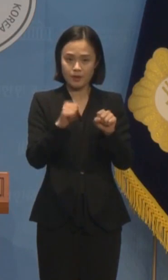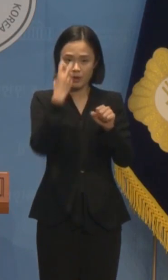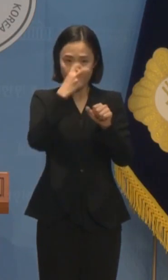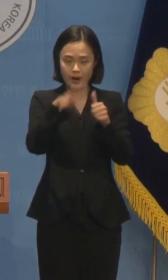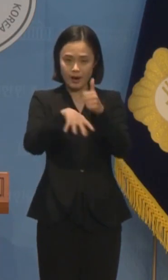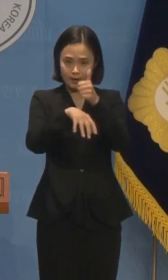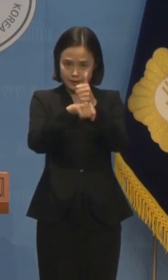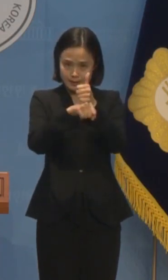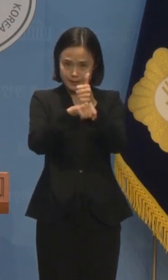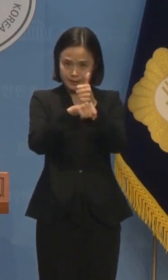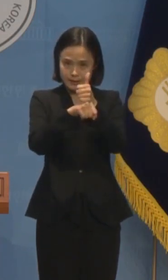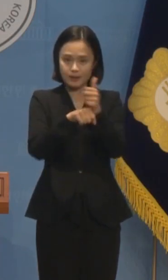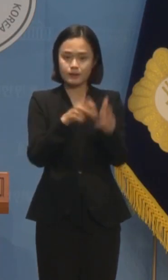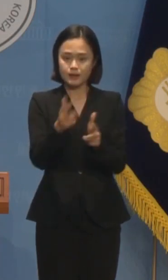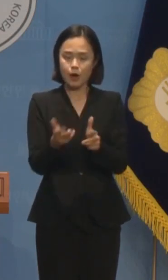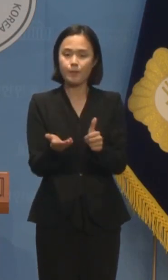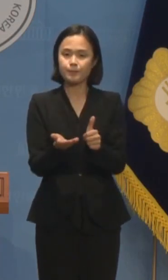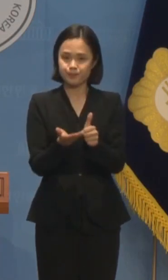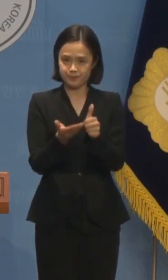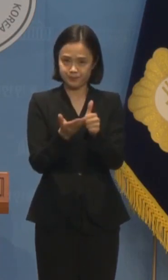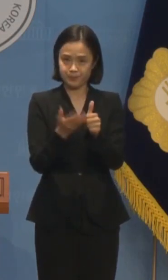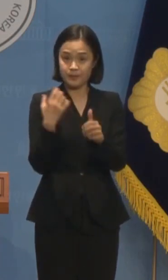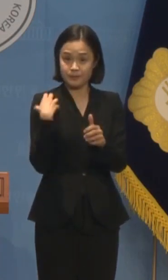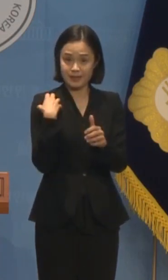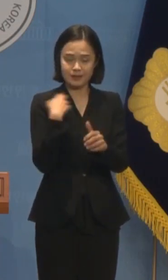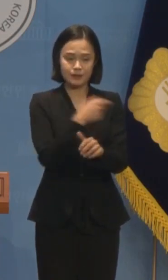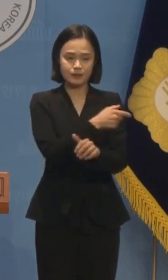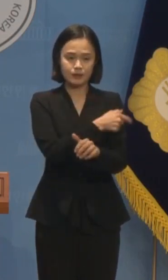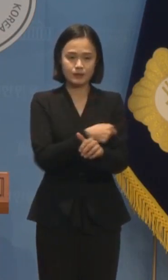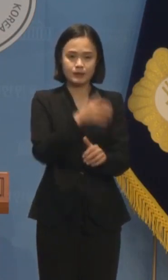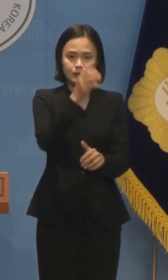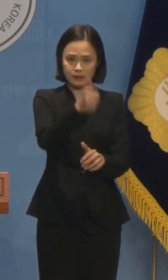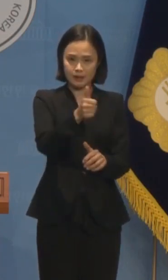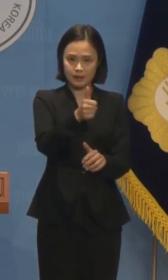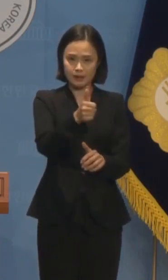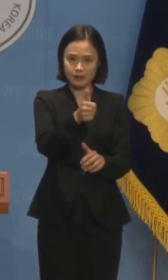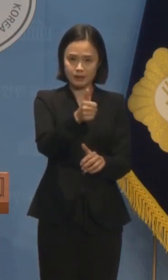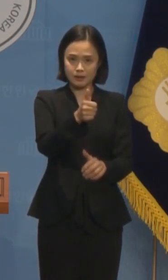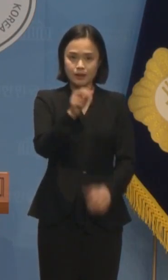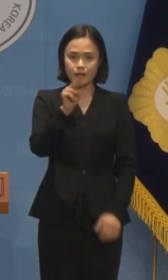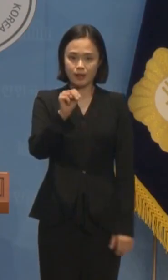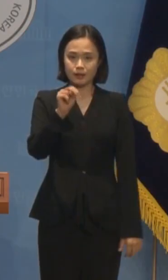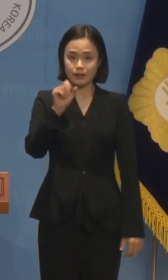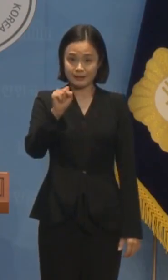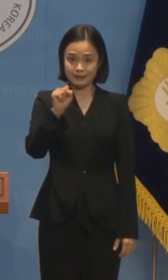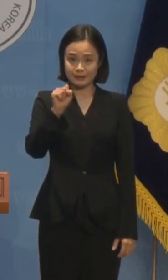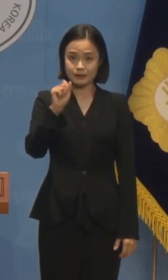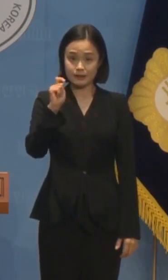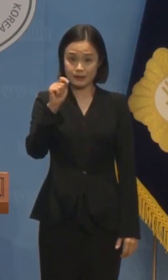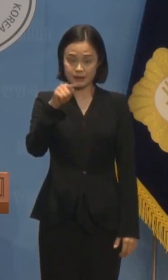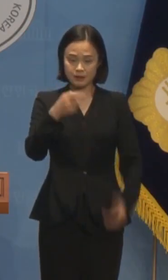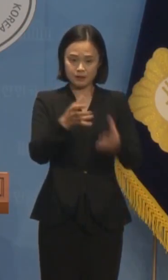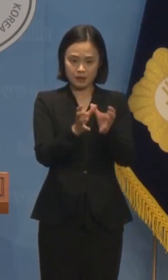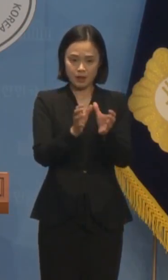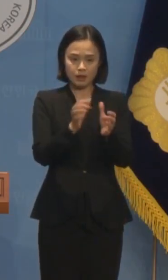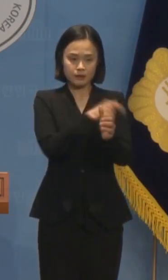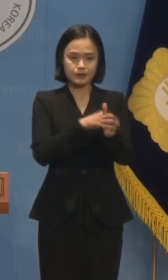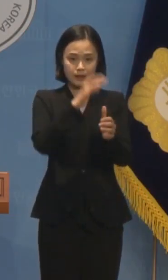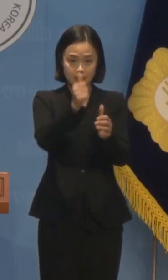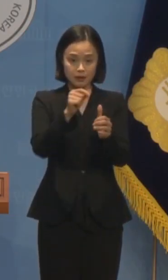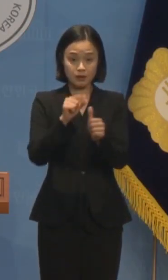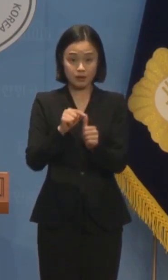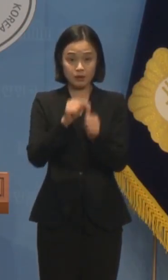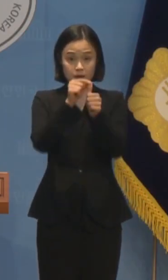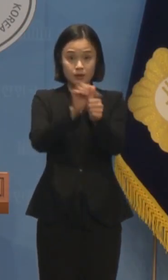지원, 육성하는 NST 이사장 자리를 보훈성 인사로 활용하는 윤석열 정권의 행태에